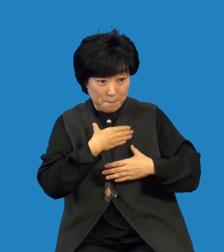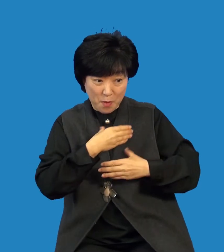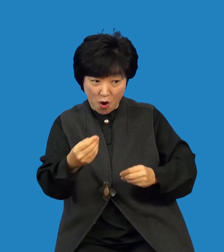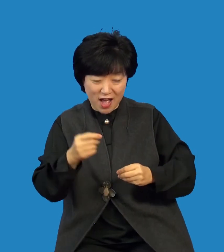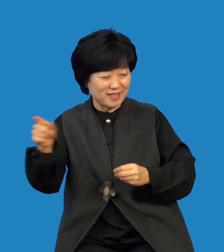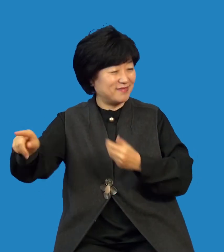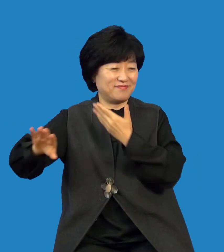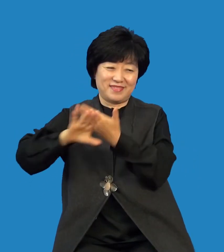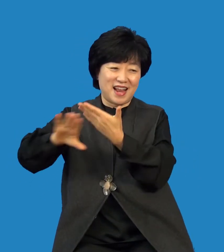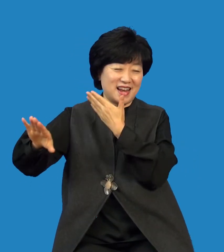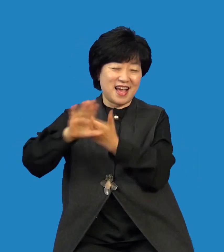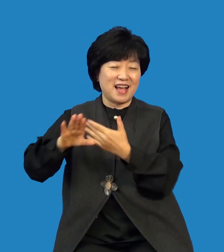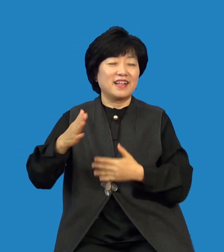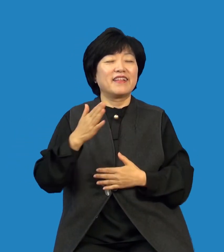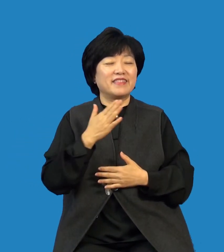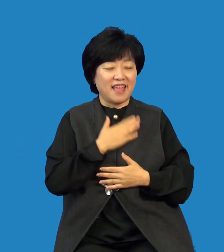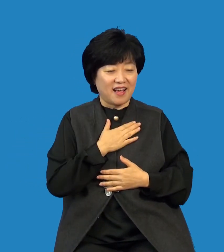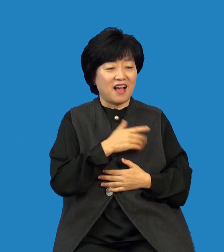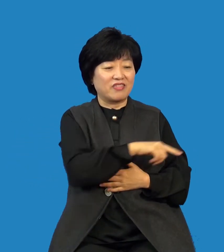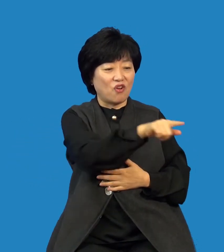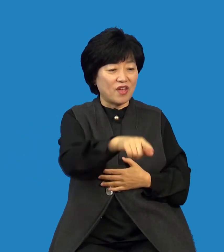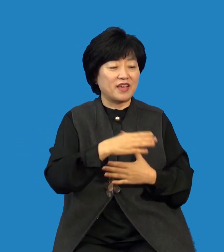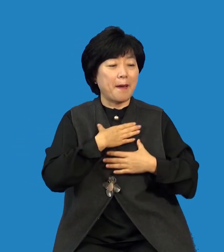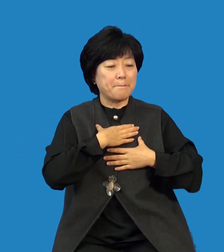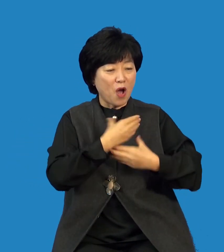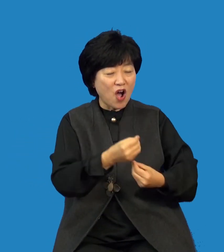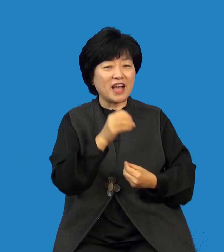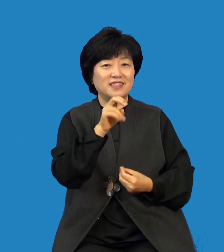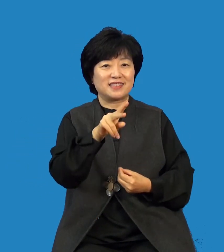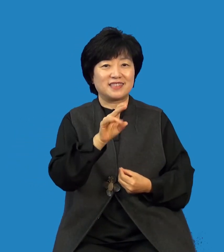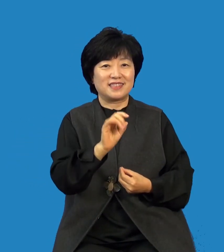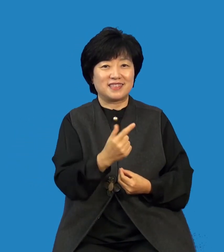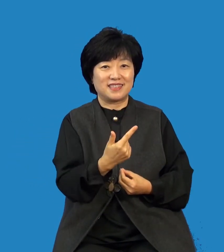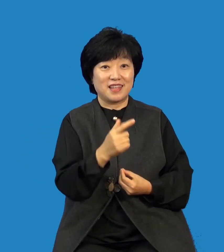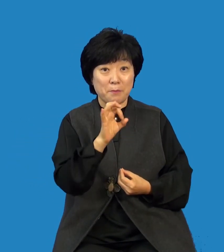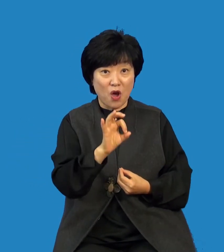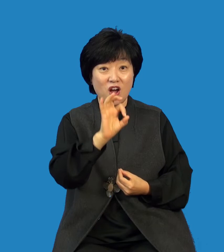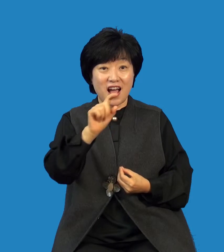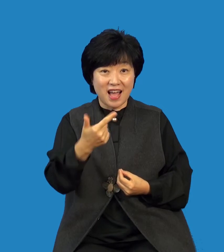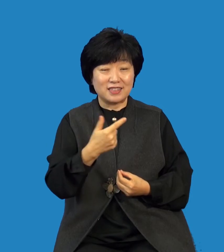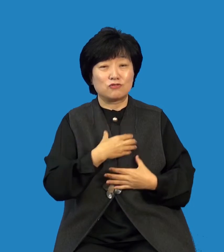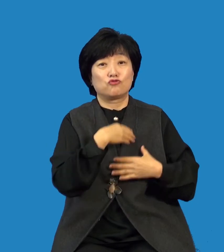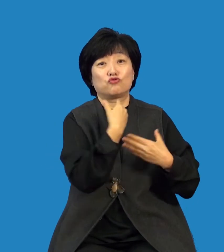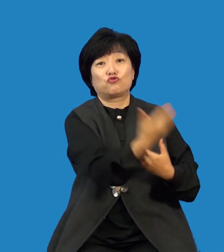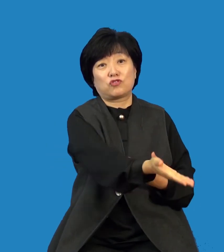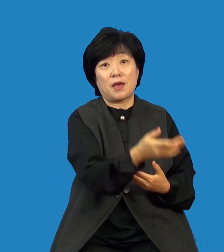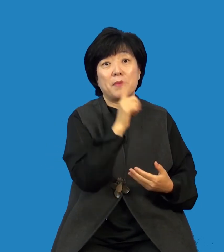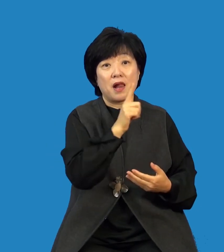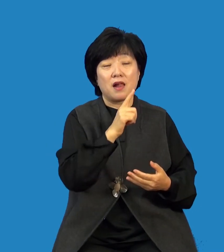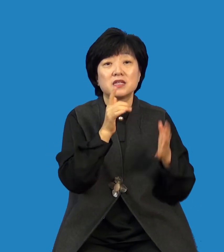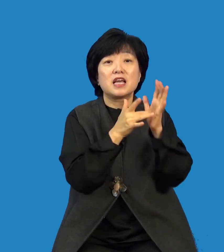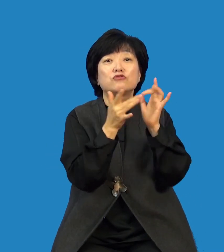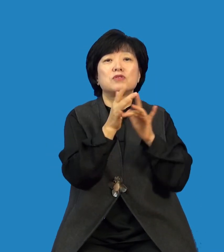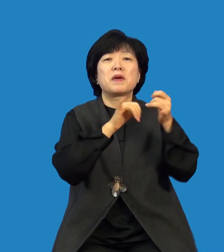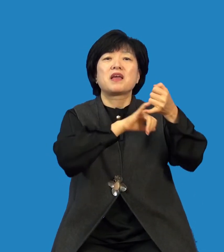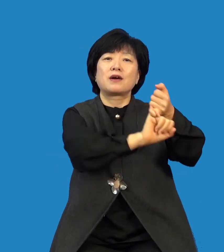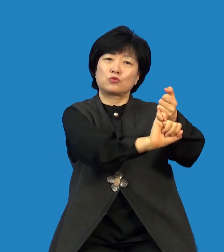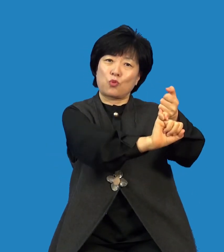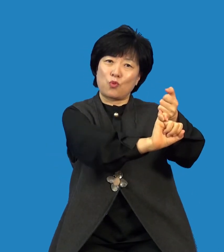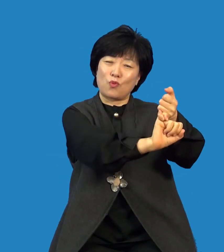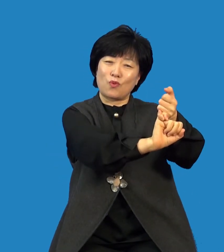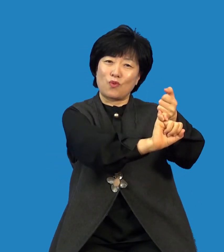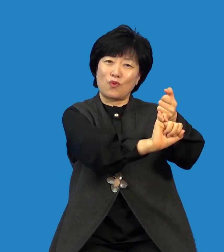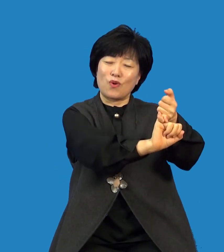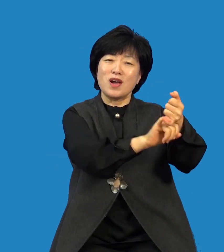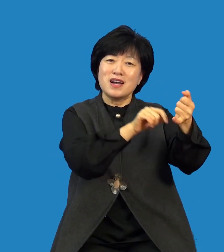내가 너희에게 준다는 거예요. 이것이 여러분 예수께서 약속하신 약속이었습니다. 그리고